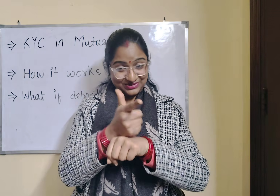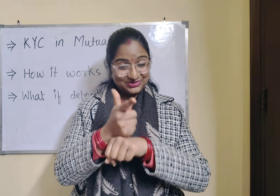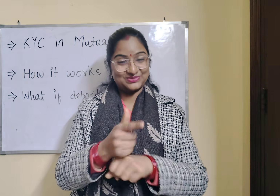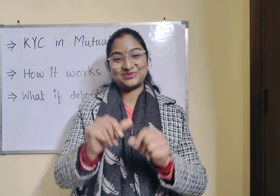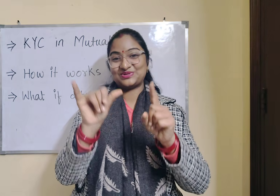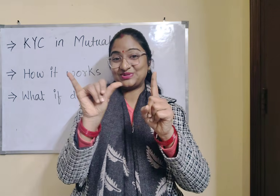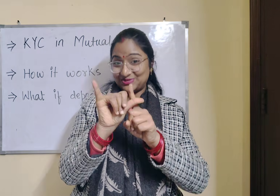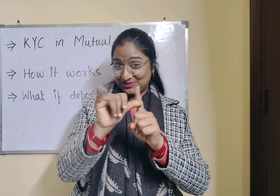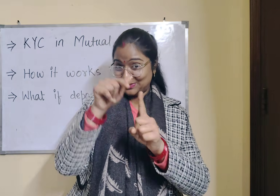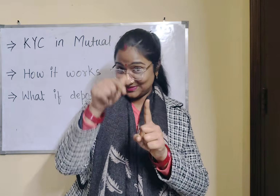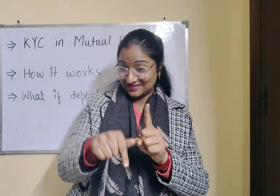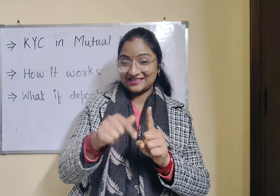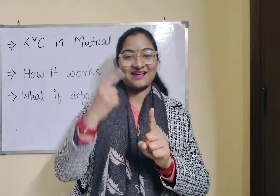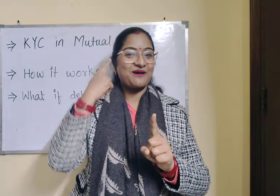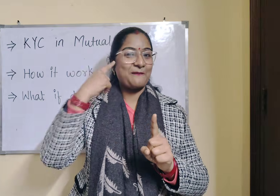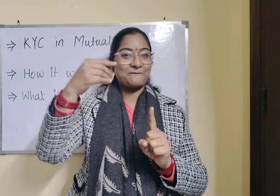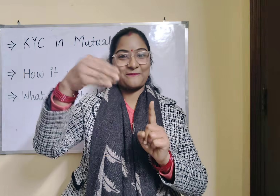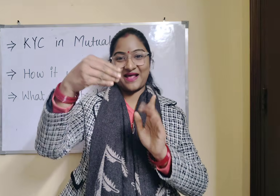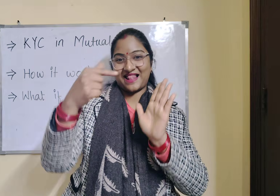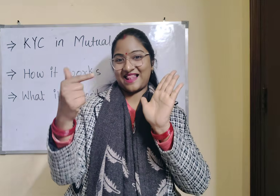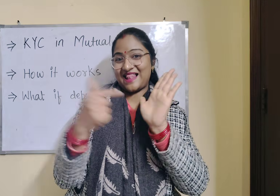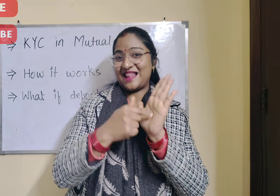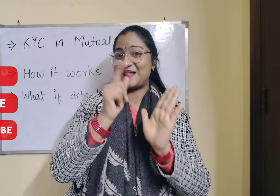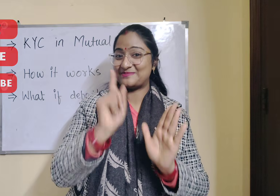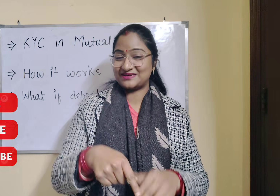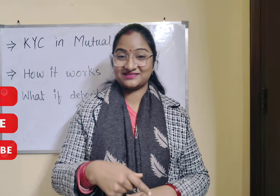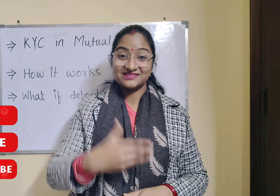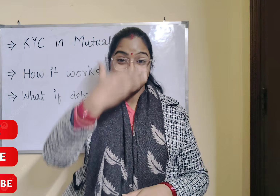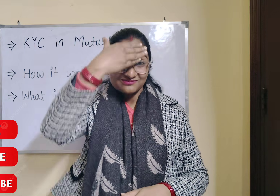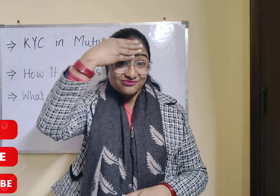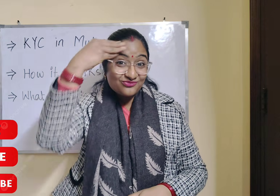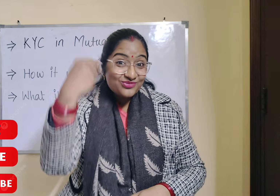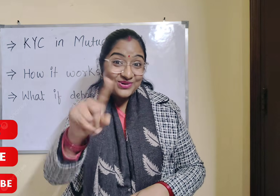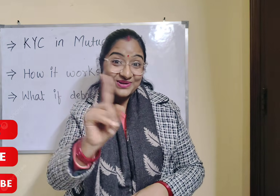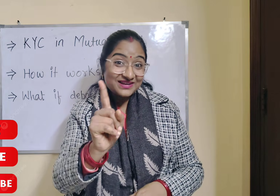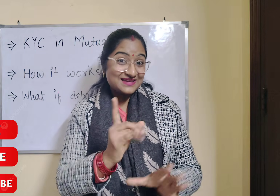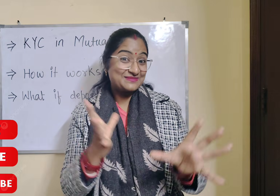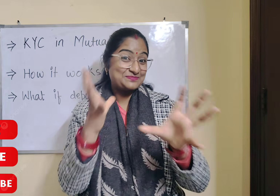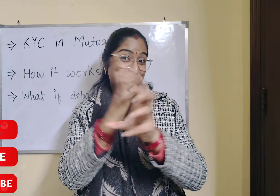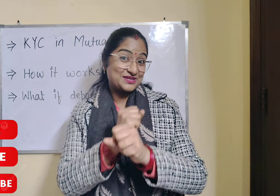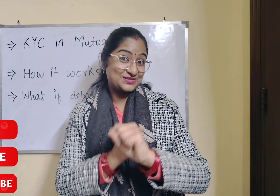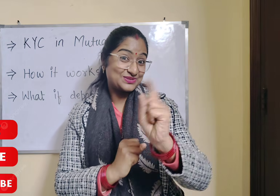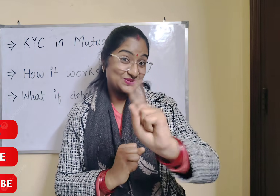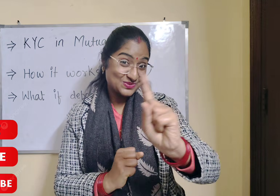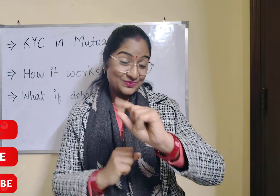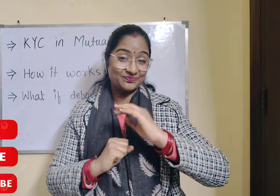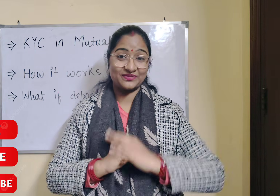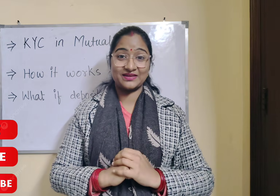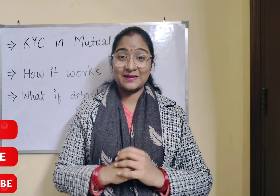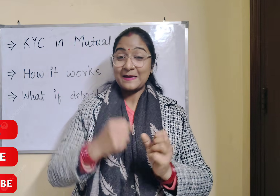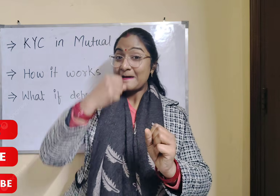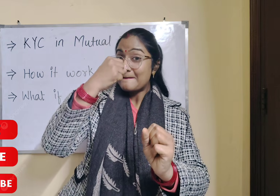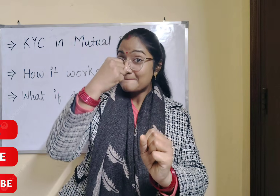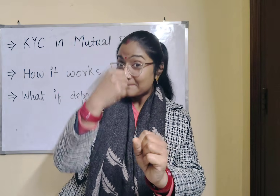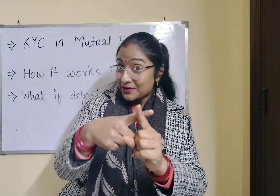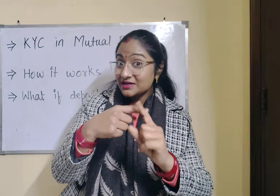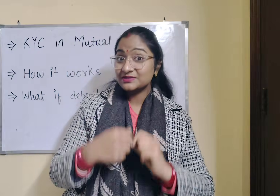लगी तो प्लीज़ मेरी इस वीडियो को और यूट्यूब चैनल को सब्सक्राइब ज़रूर कीजिएगा, भूलिएगा मत, मिस मत